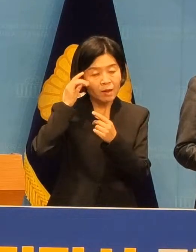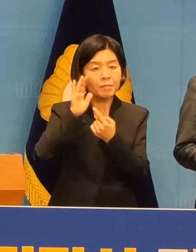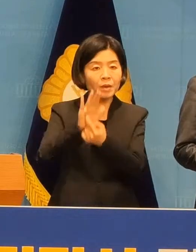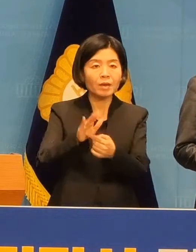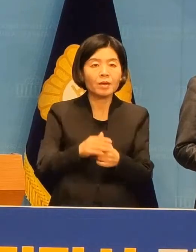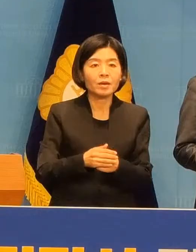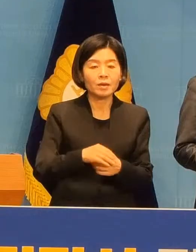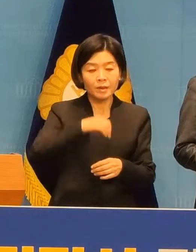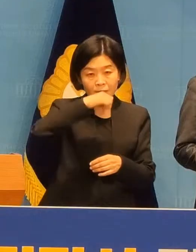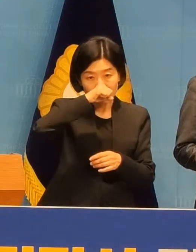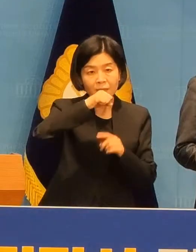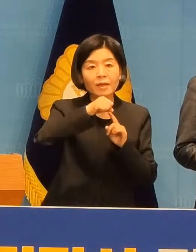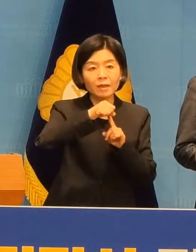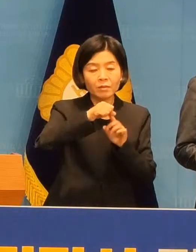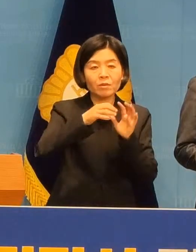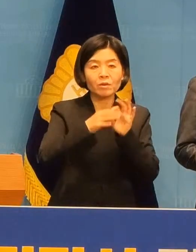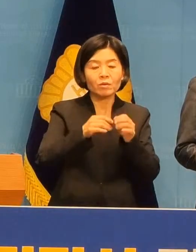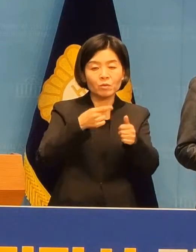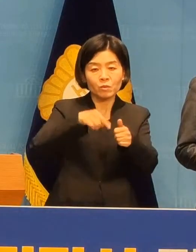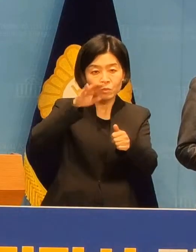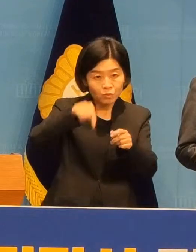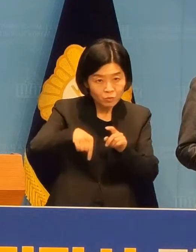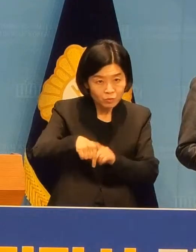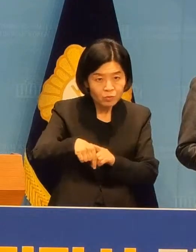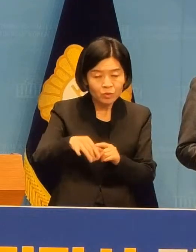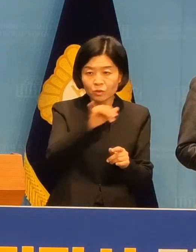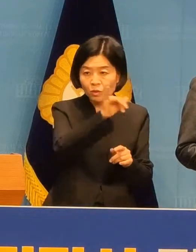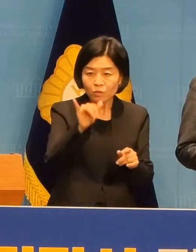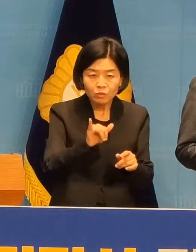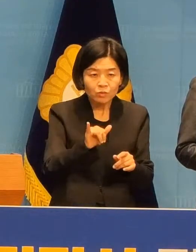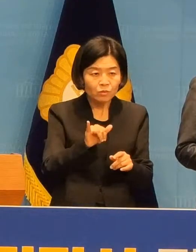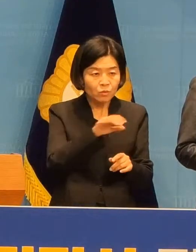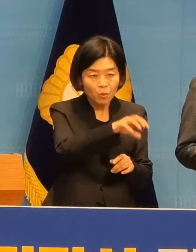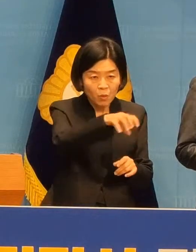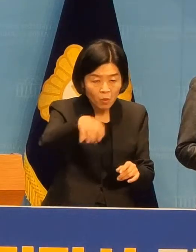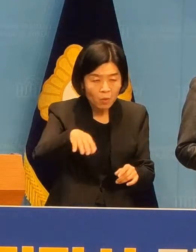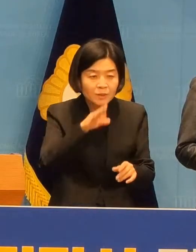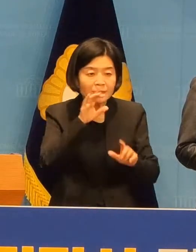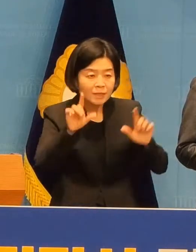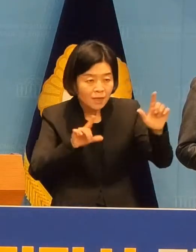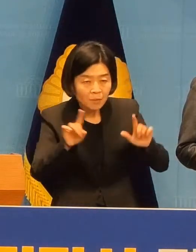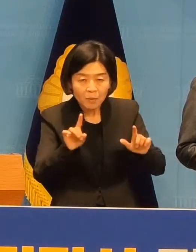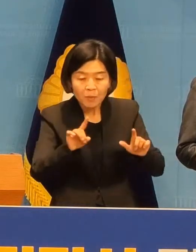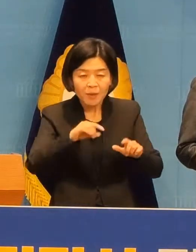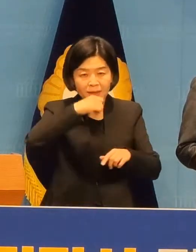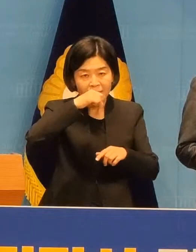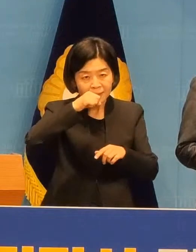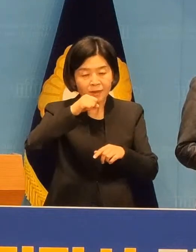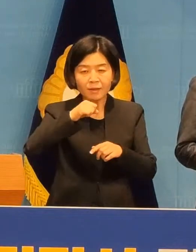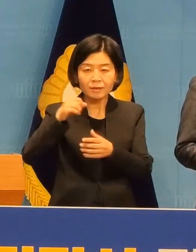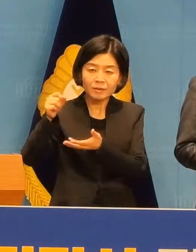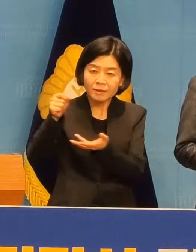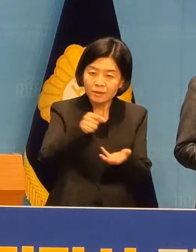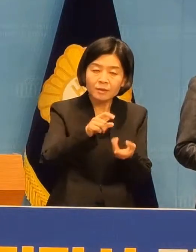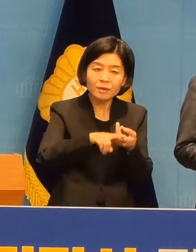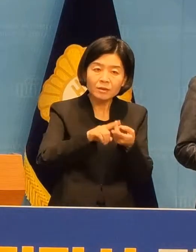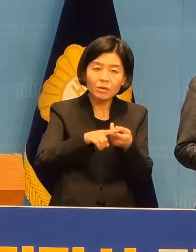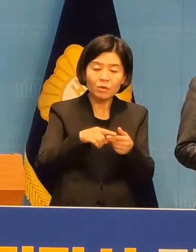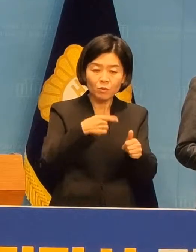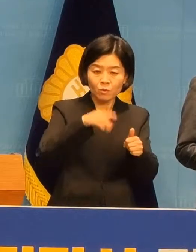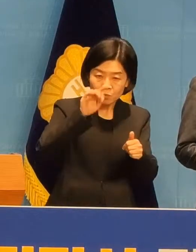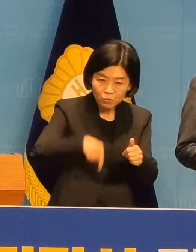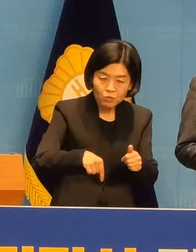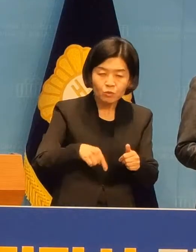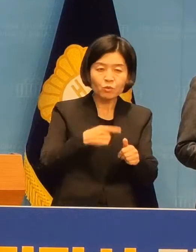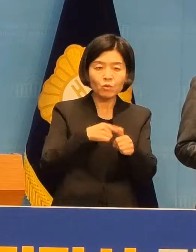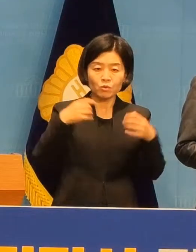이번 예산국회에서는 교육부 차원의 전국 실태조사 예산 반영과 함께 교육부와 교육청이 공동으로